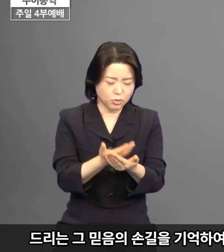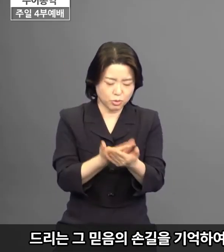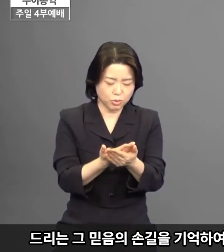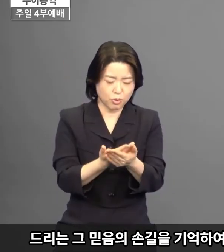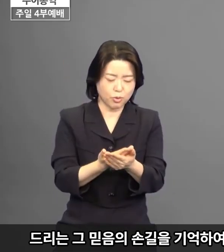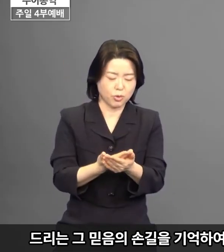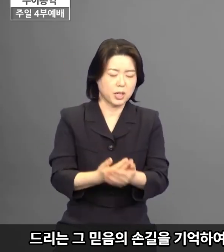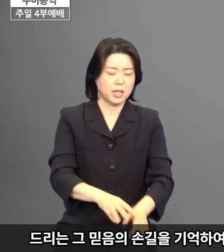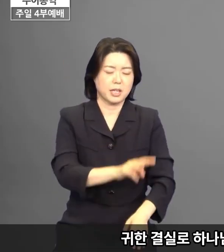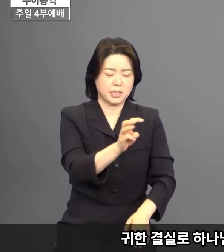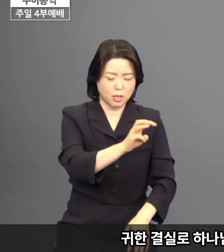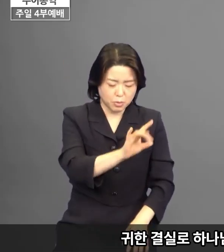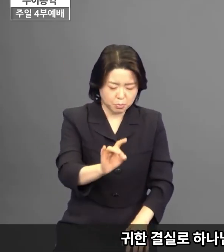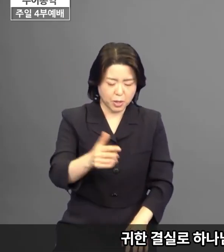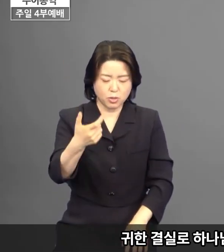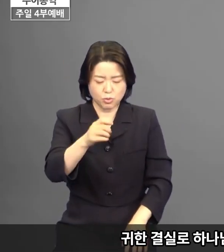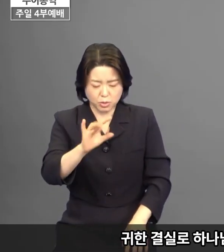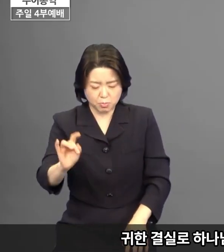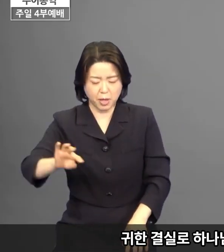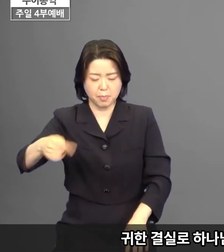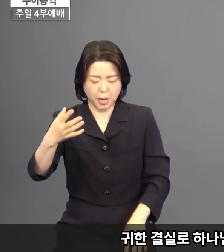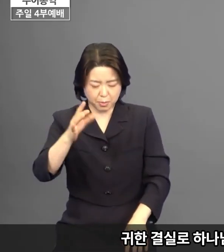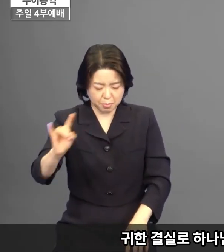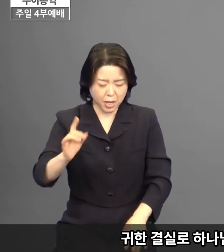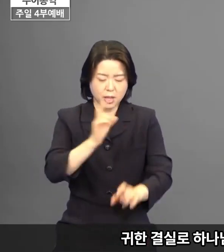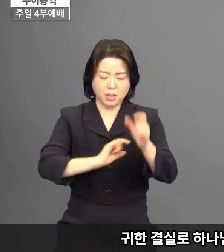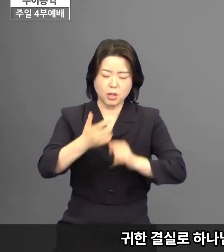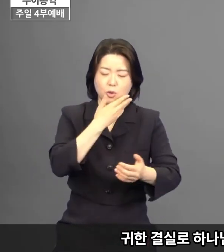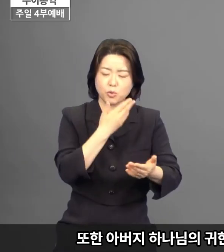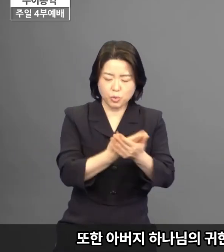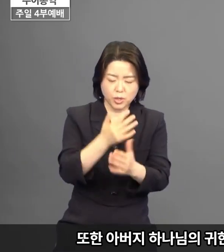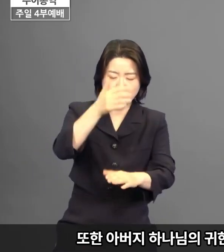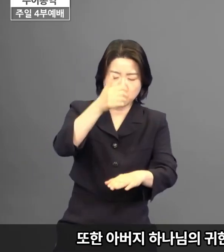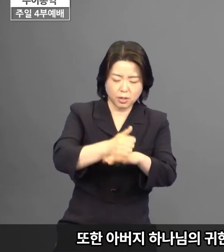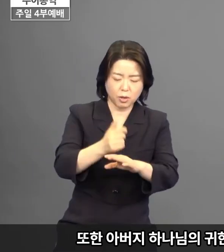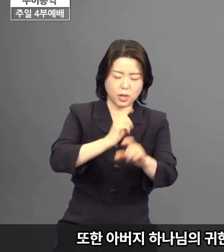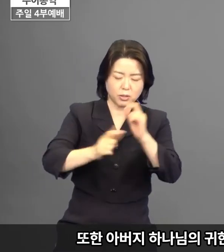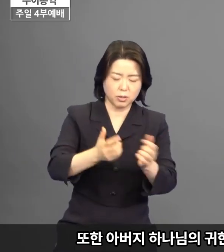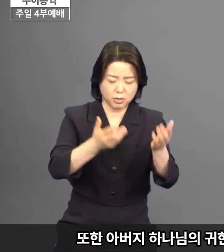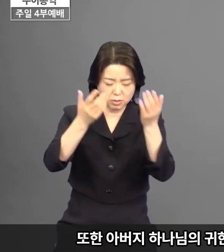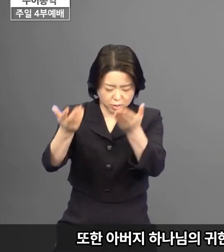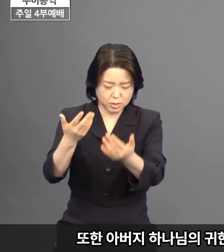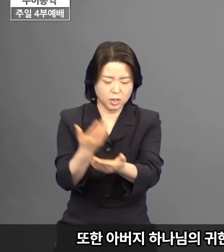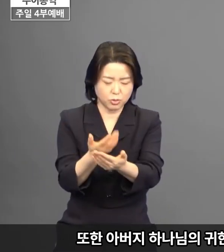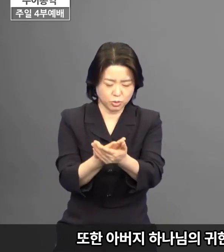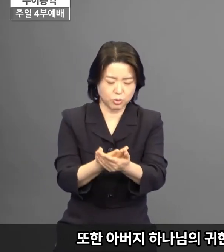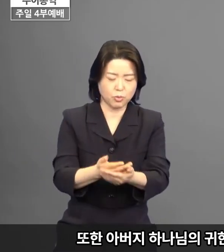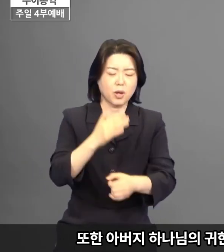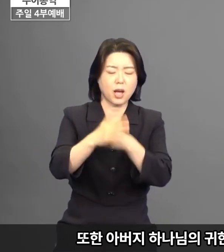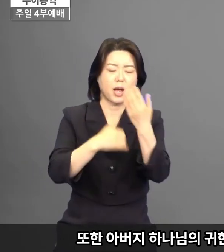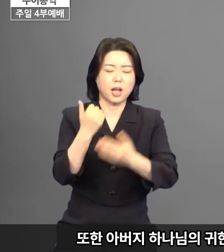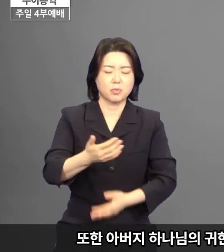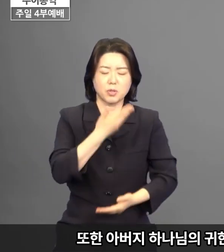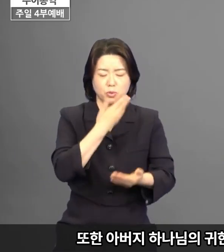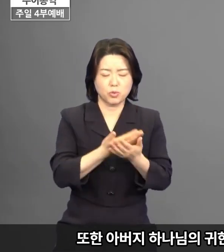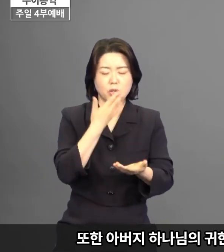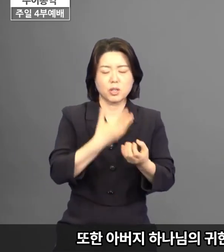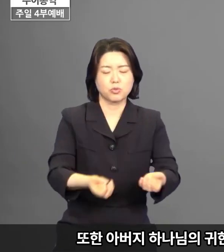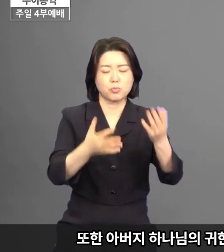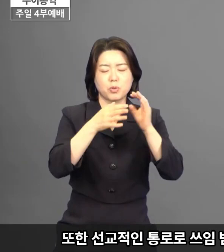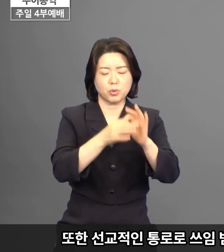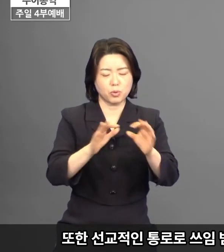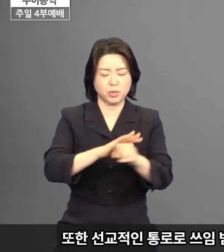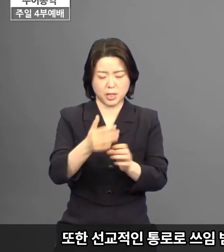하나님 30배, 60배, 100배의 귀한 결실로 하나님께 영광을 올려드리며 또한 아버지 하나님의 귀한 축복의 통로요,